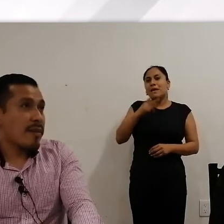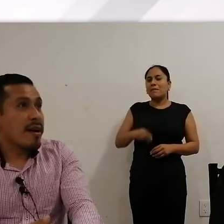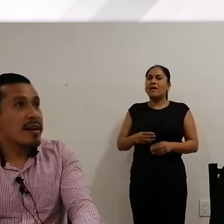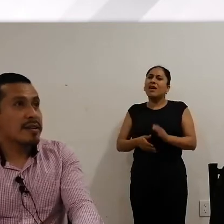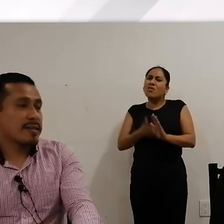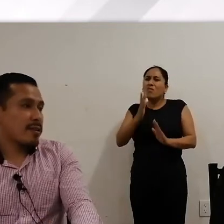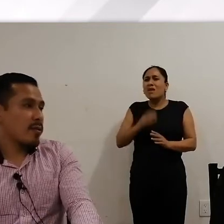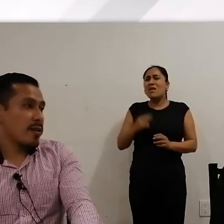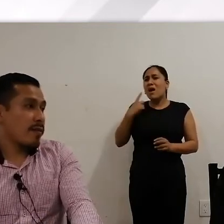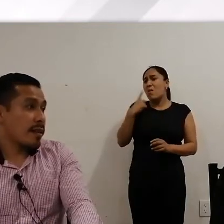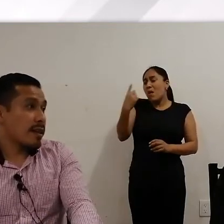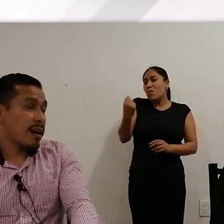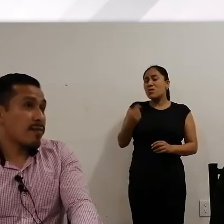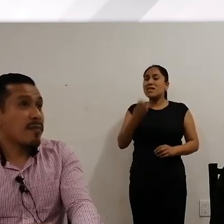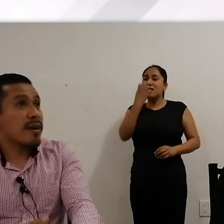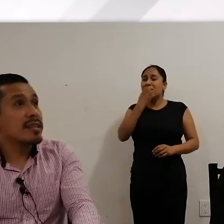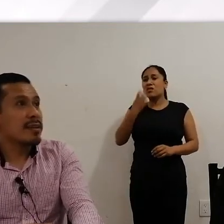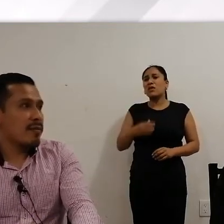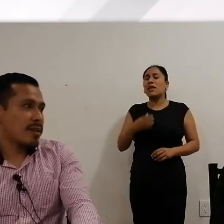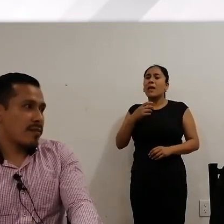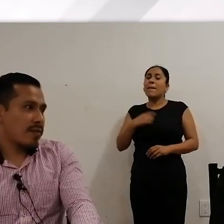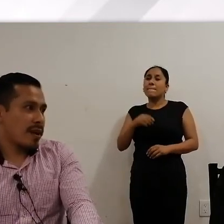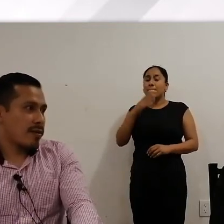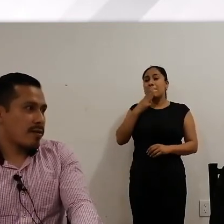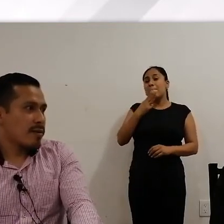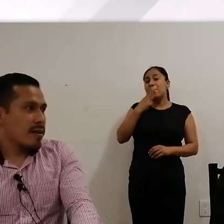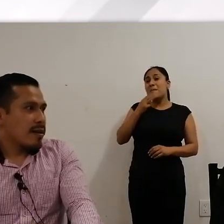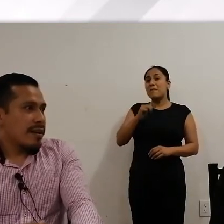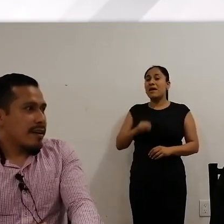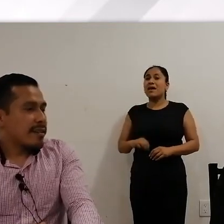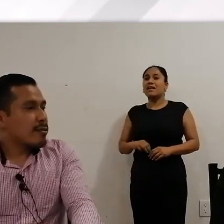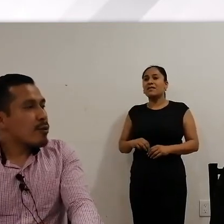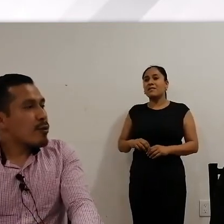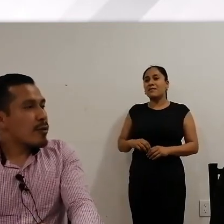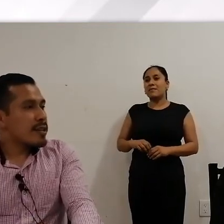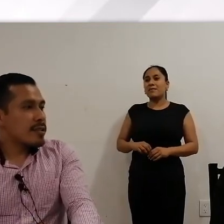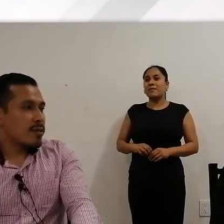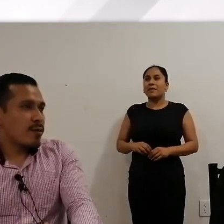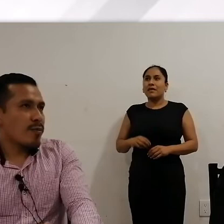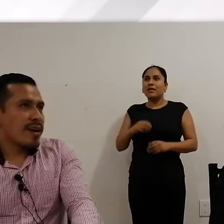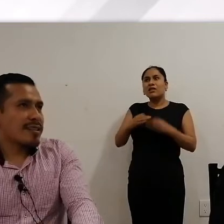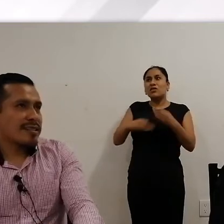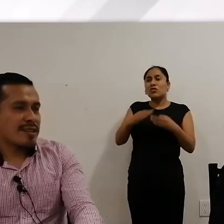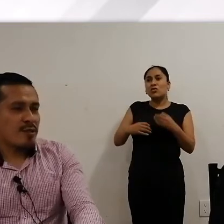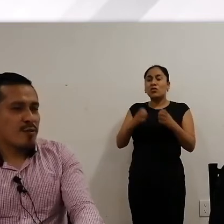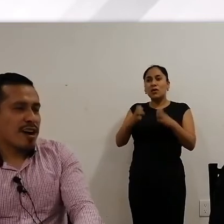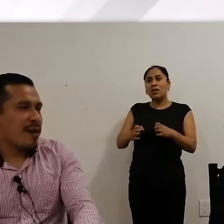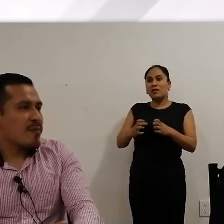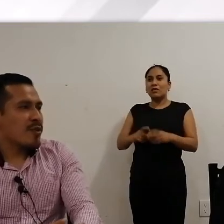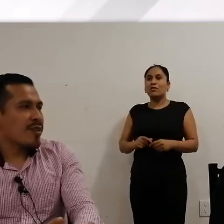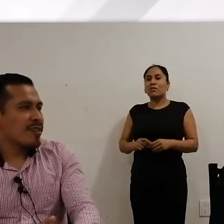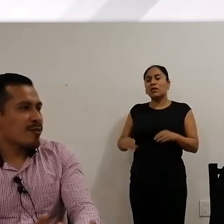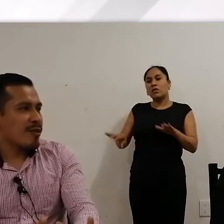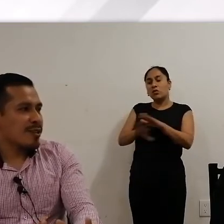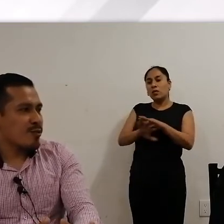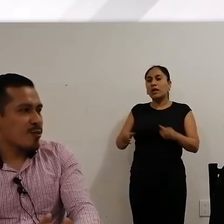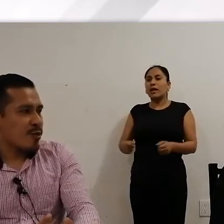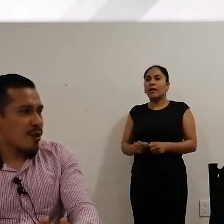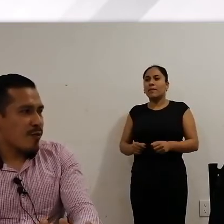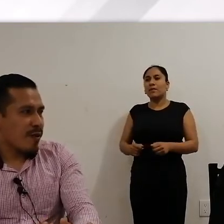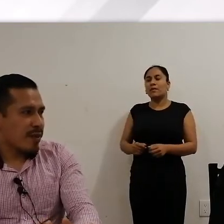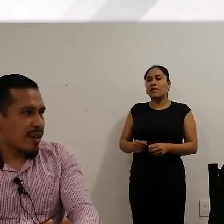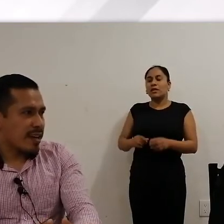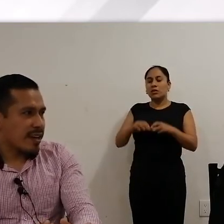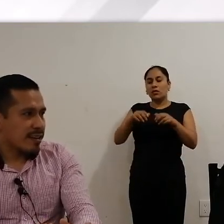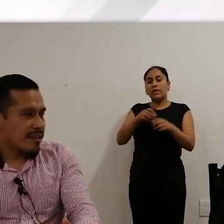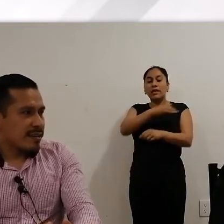escuela, mamá, no quiero faltar, mamá, llévame temprano, todo esto va haciendo un cambio dentro de su